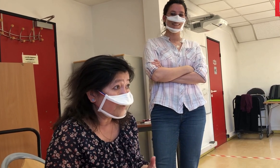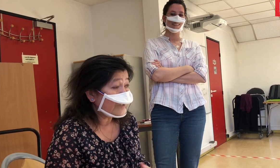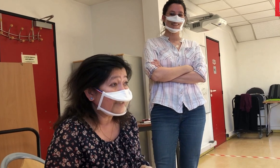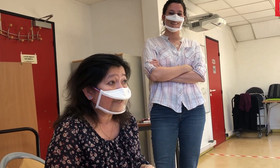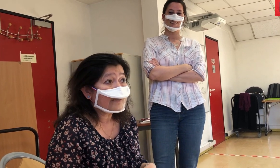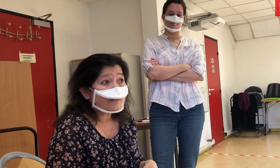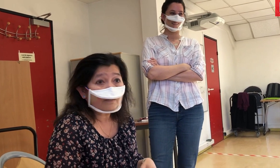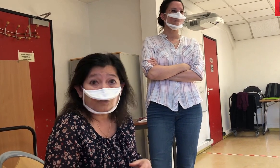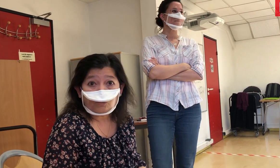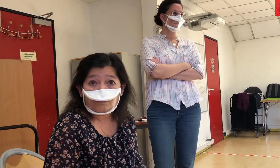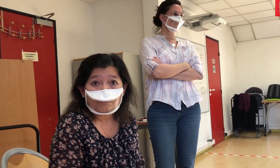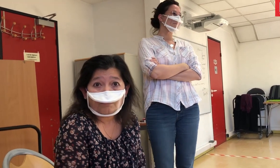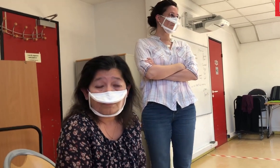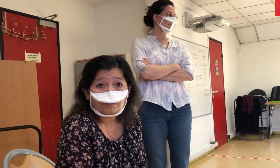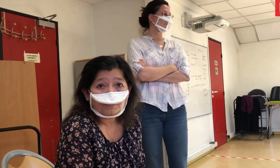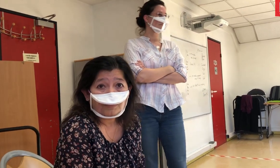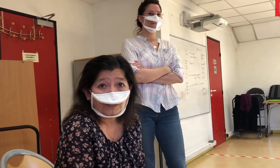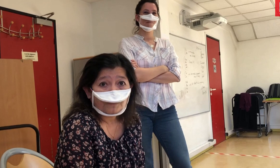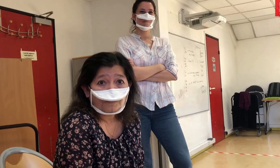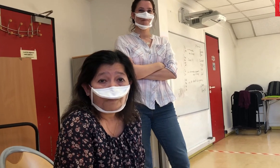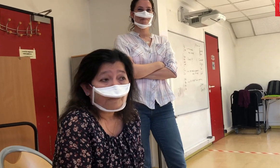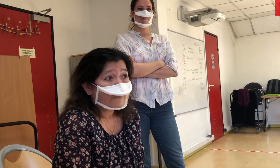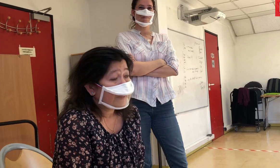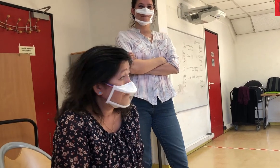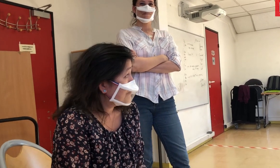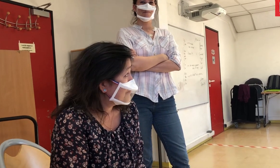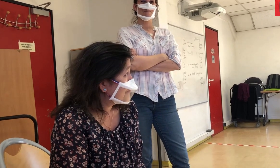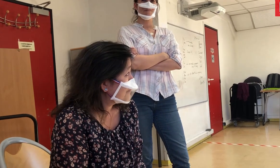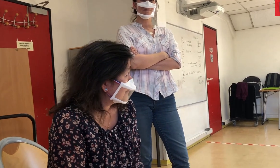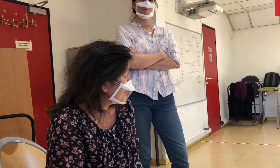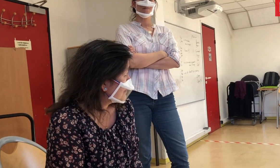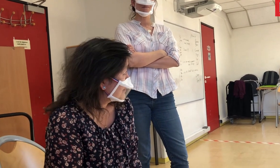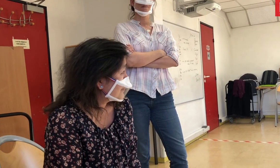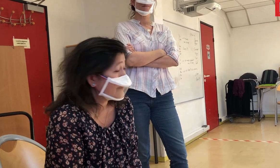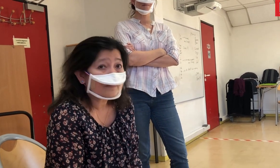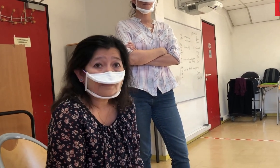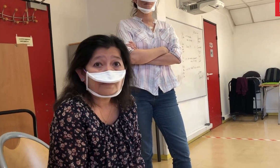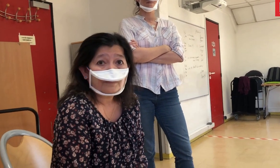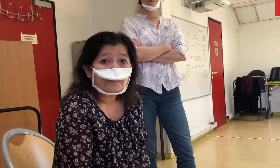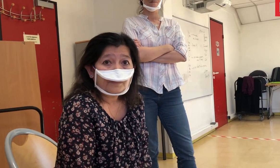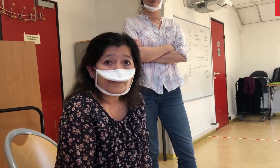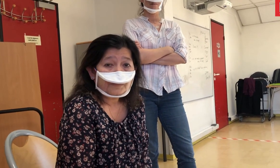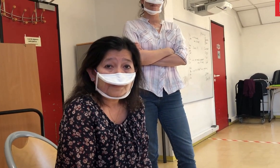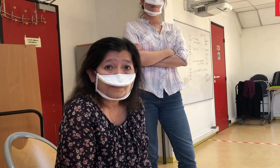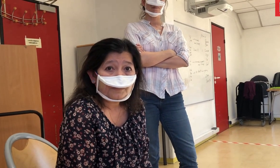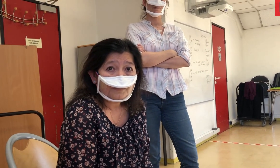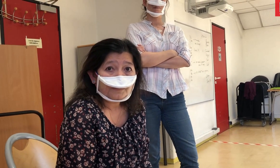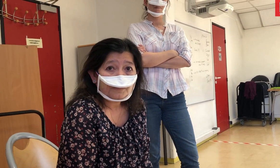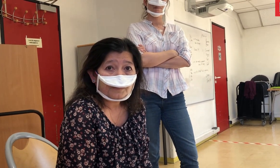quotidien, tout. Moi, ce que je constate, c'est qu'il y a pas mal parmi les formateurs, même si sont tous en fait, c'est tous des gens